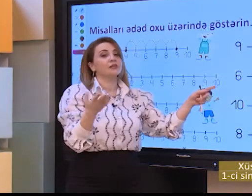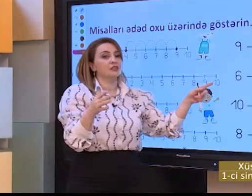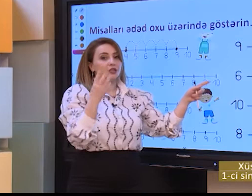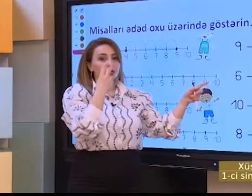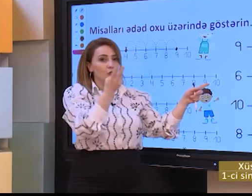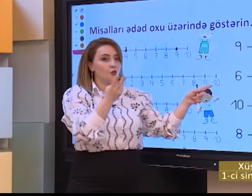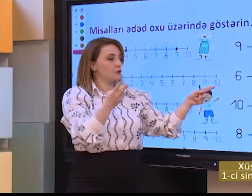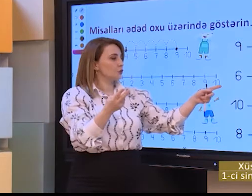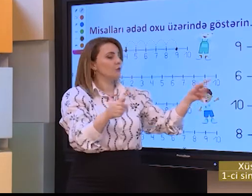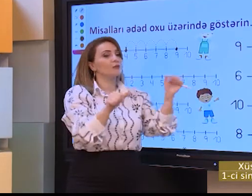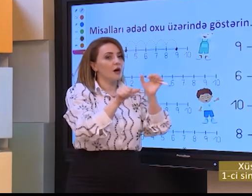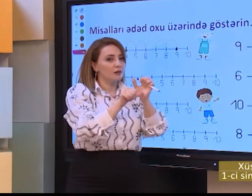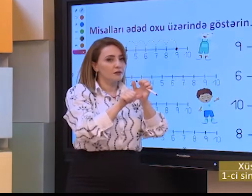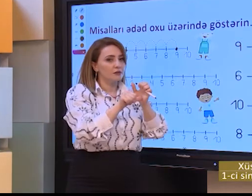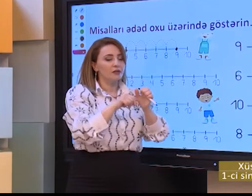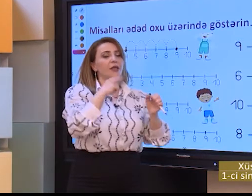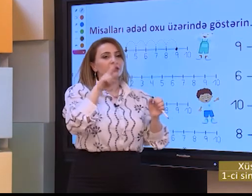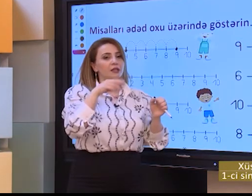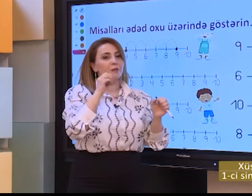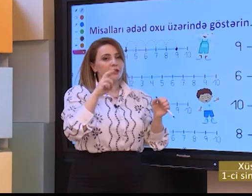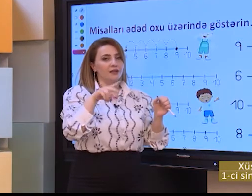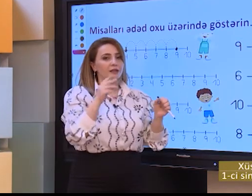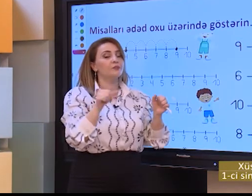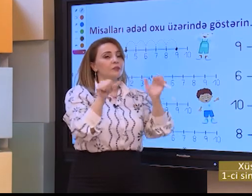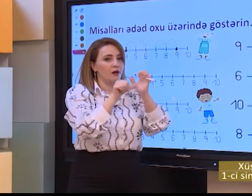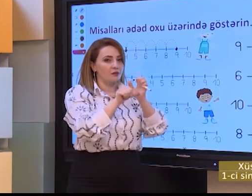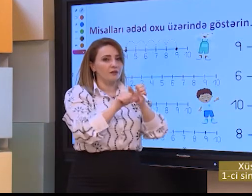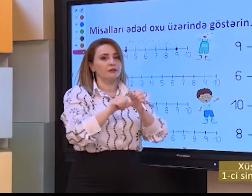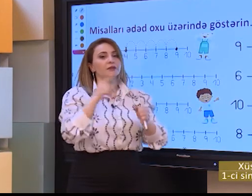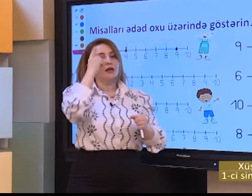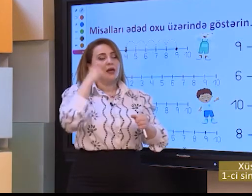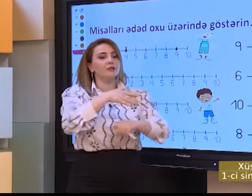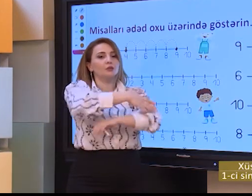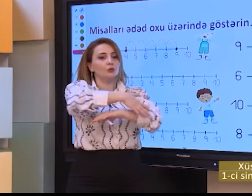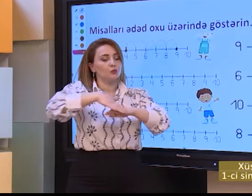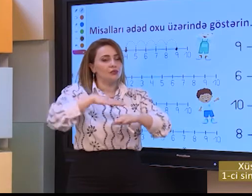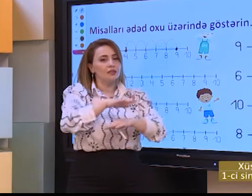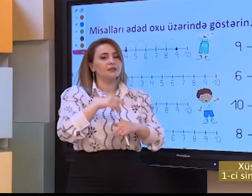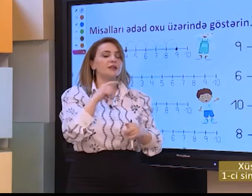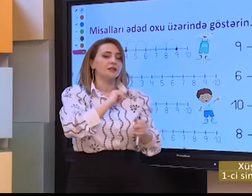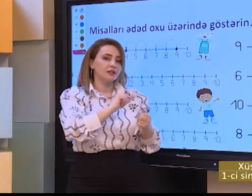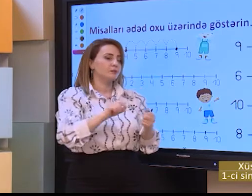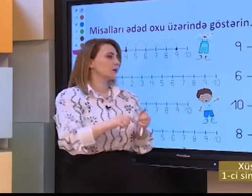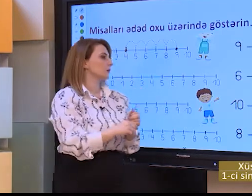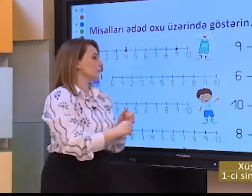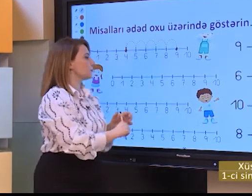Neçə görürük? 6. Deməli, 6-nı ədəd oxu üzərində yazmalıyıq.